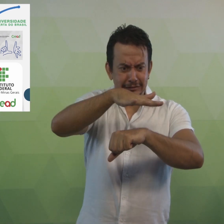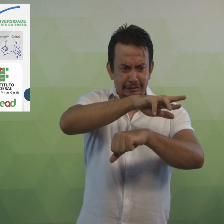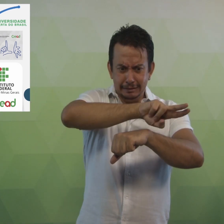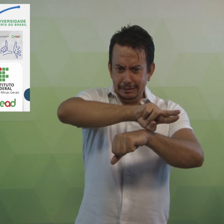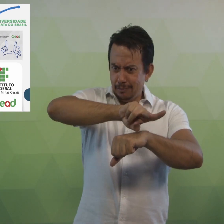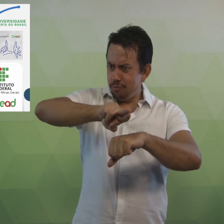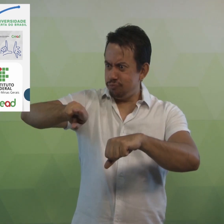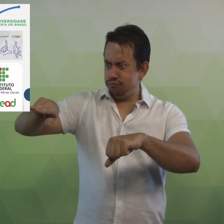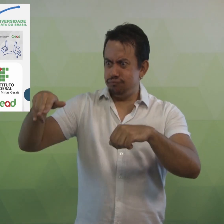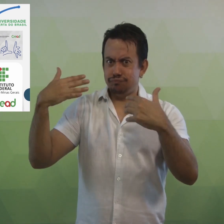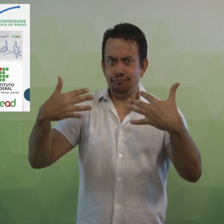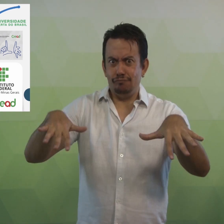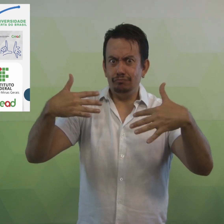multidisciplinar.